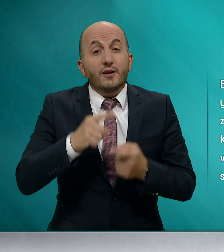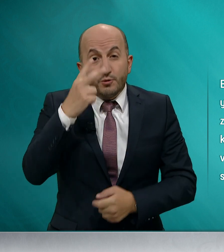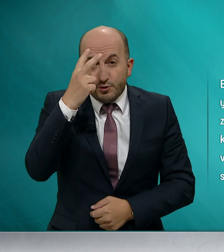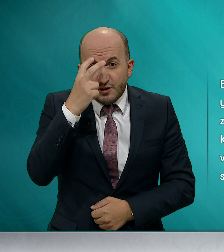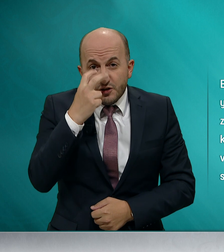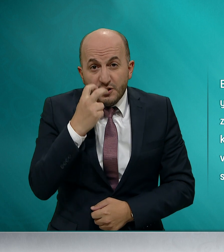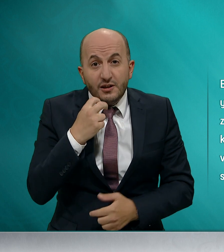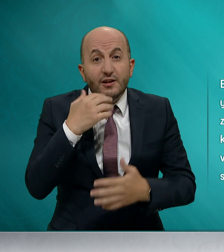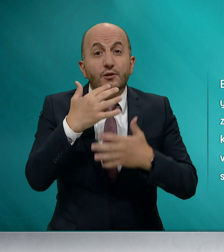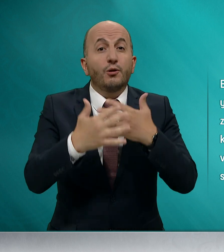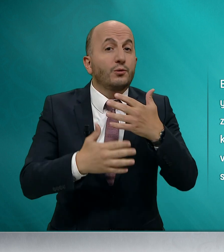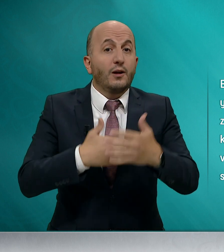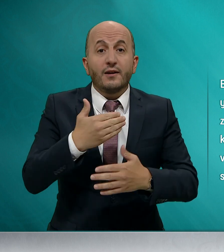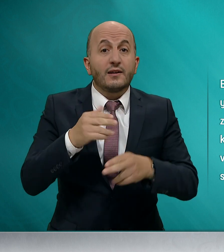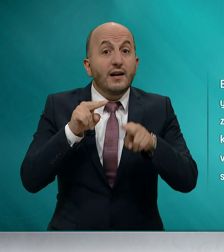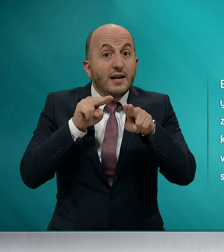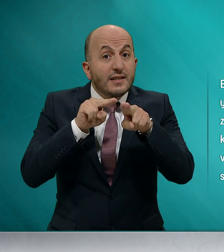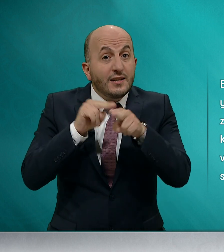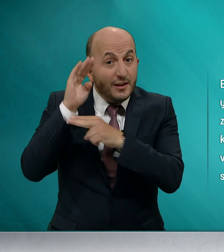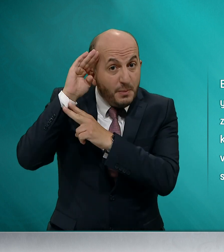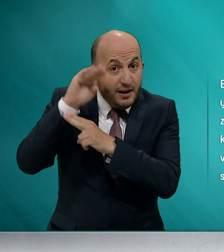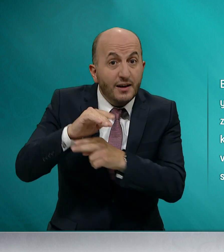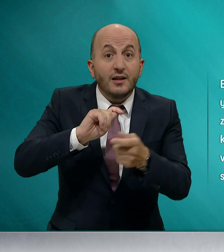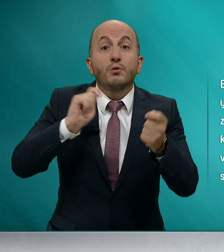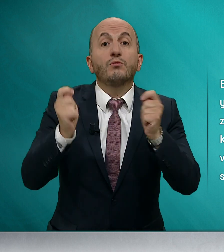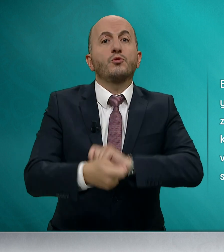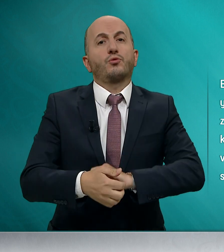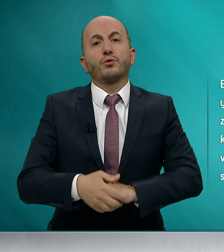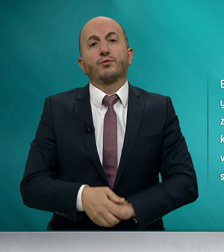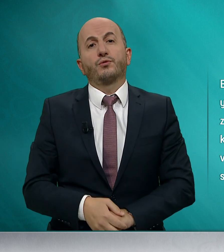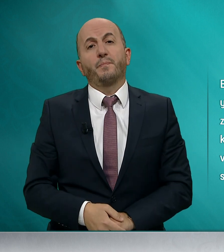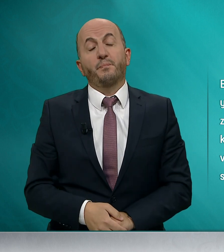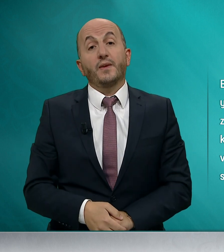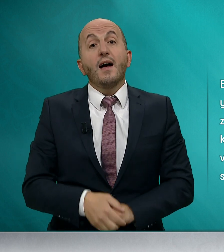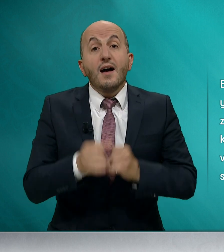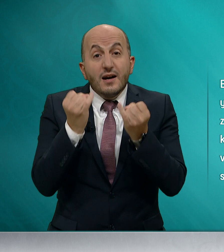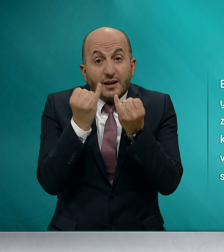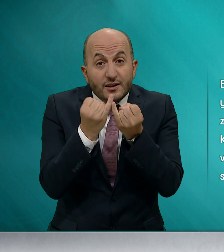ve gözyaşıyla yoğrularak Kerbela'ya dönmüştür.